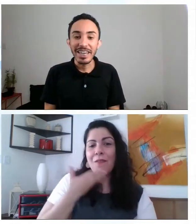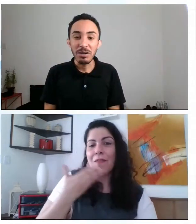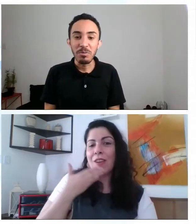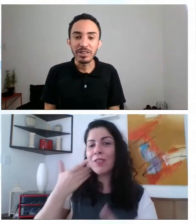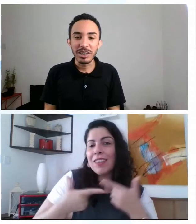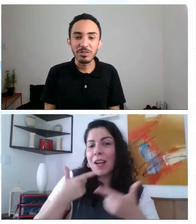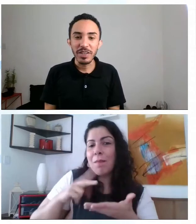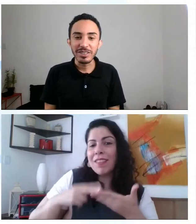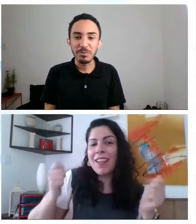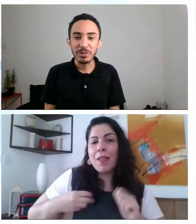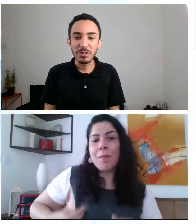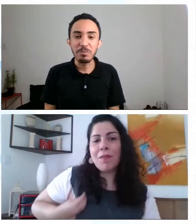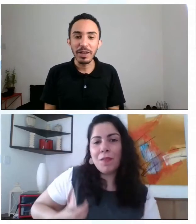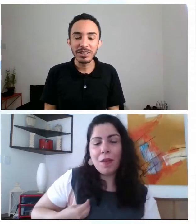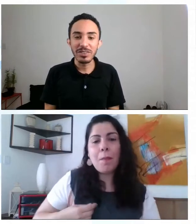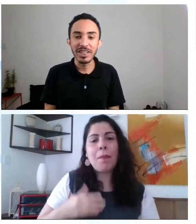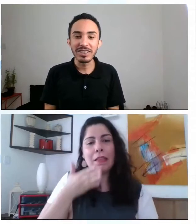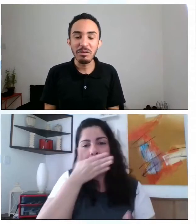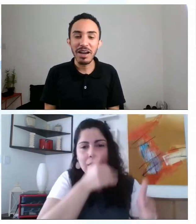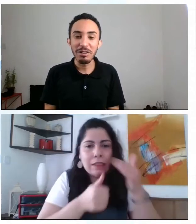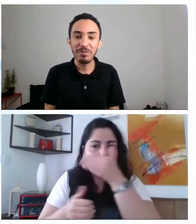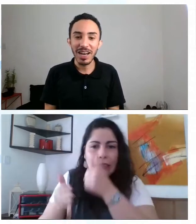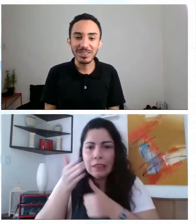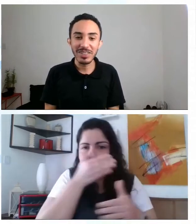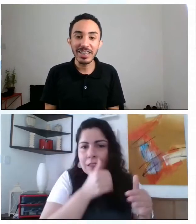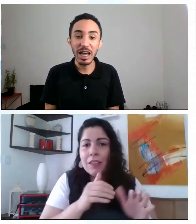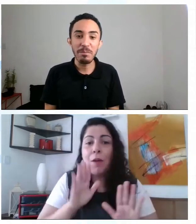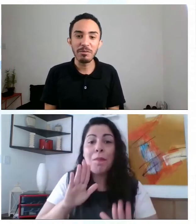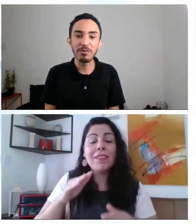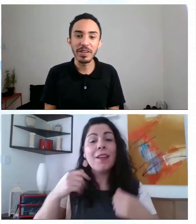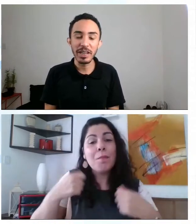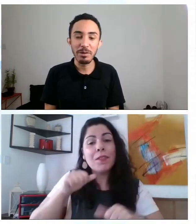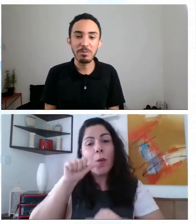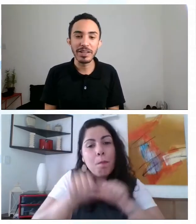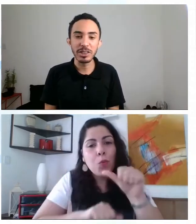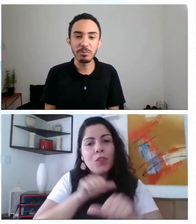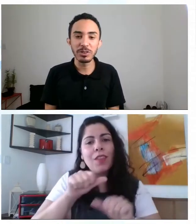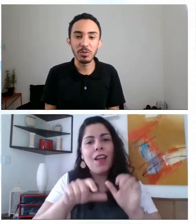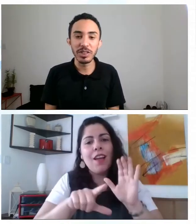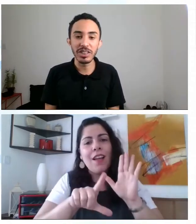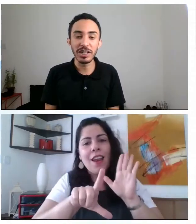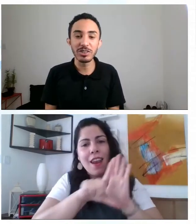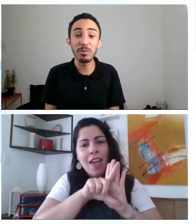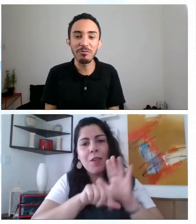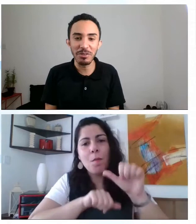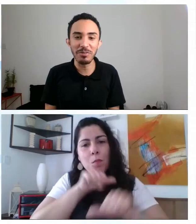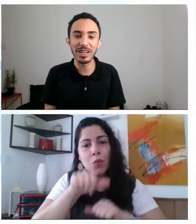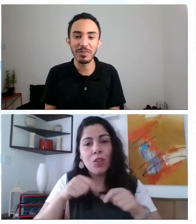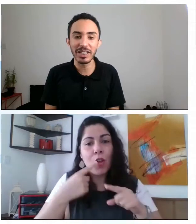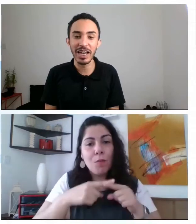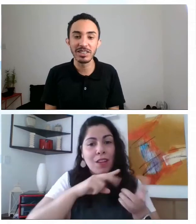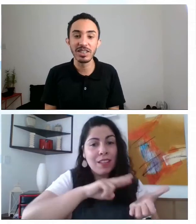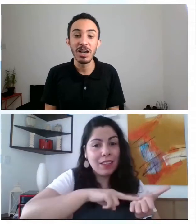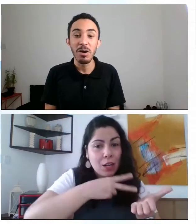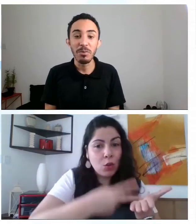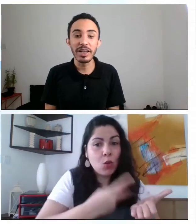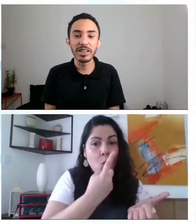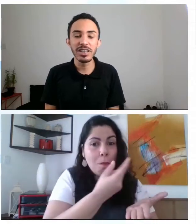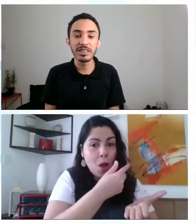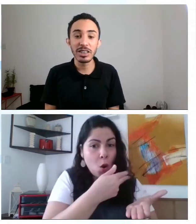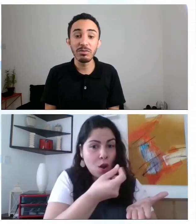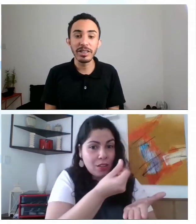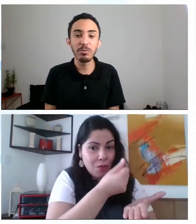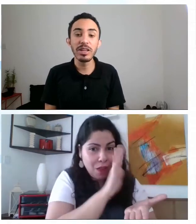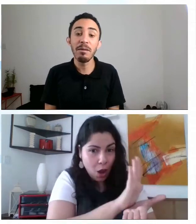Porque muitas das vezes as pessoas pensam que esse trabalho é fácil e que dá para viver, né? Mas parece que as pessoas elas sobrevivem, na verdade.